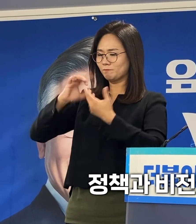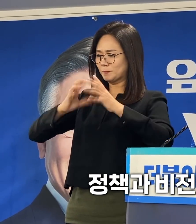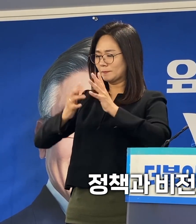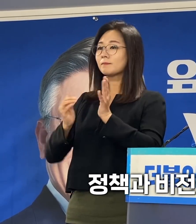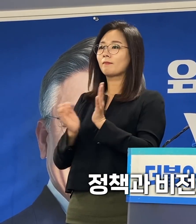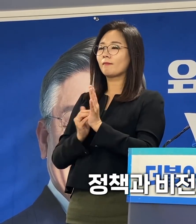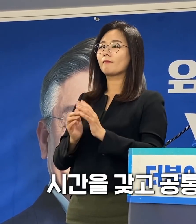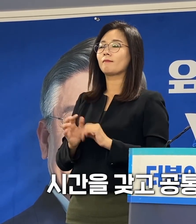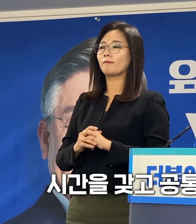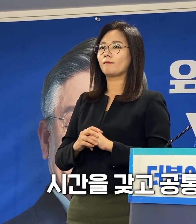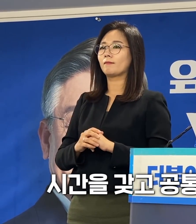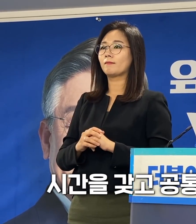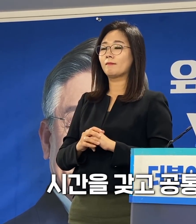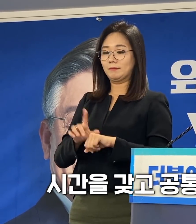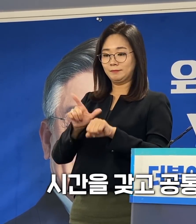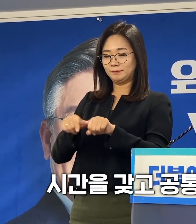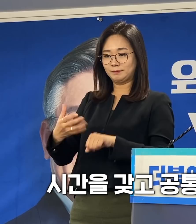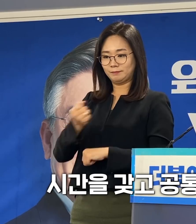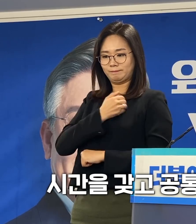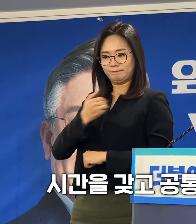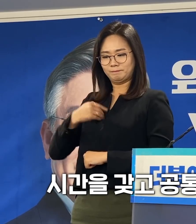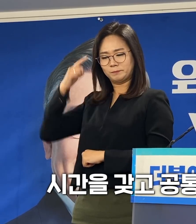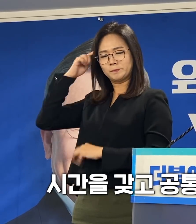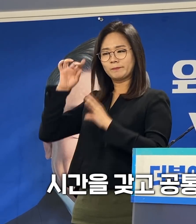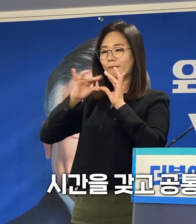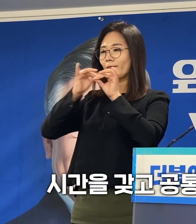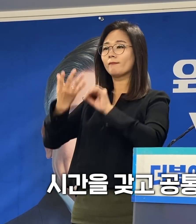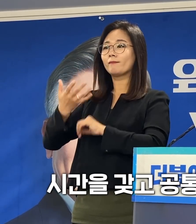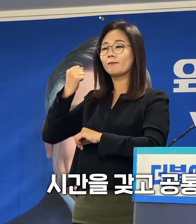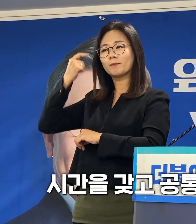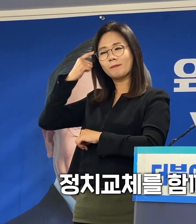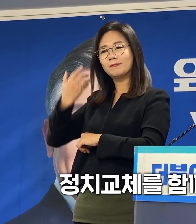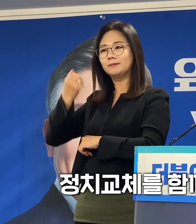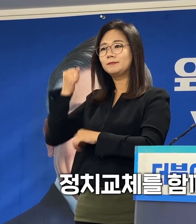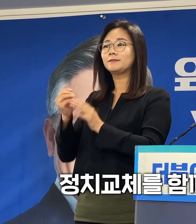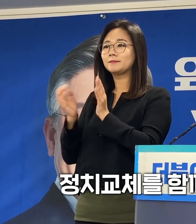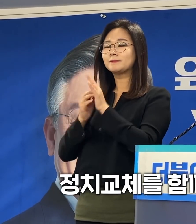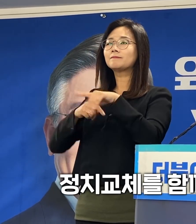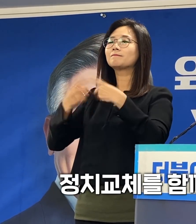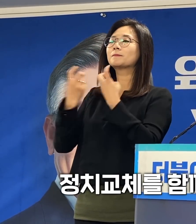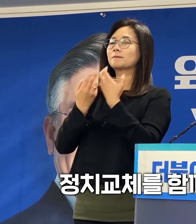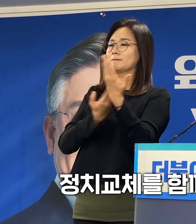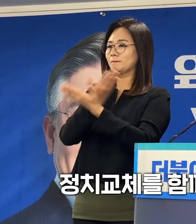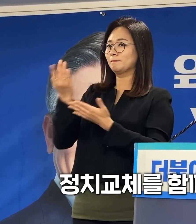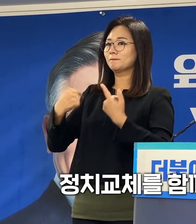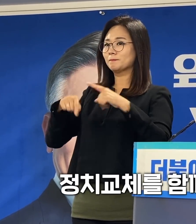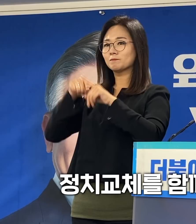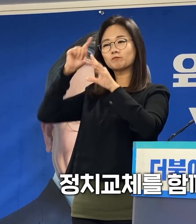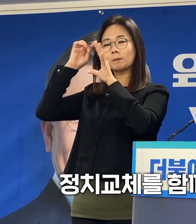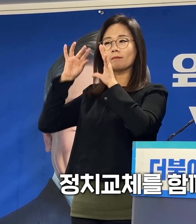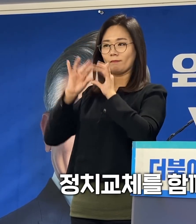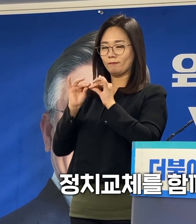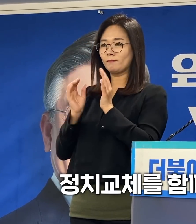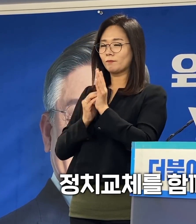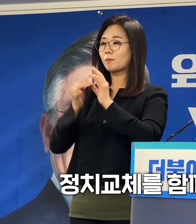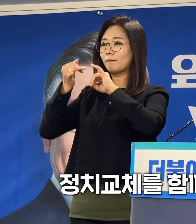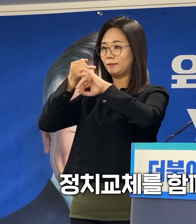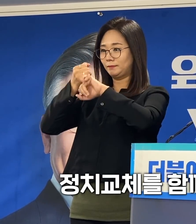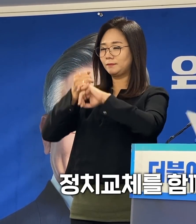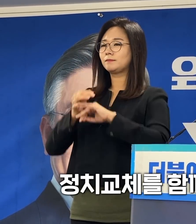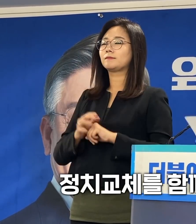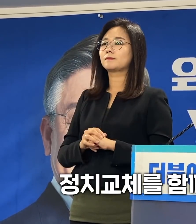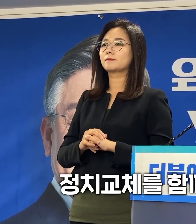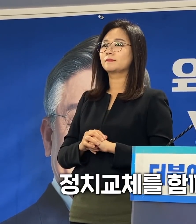토론을 했습니다. 시간을 갖고 공통의 의제를 모색했고 정치교체를 함께 실현하자고